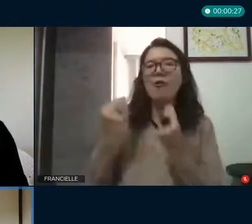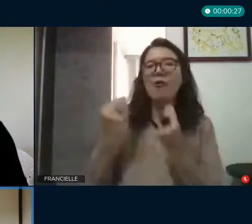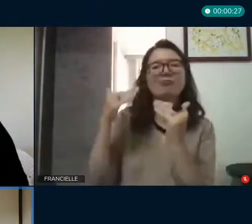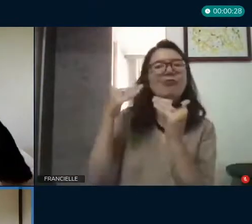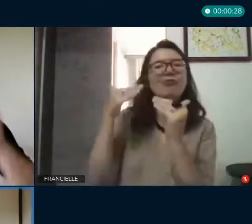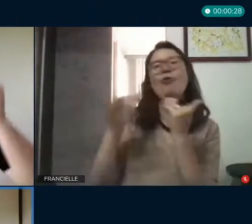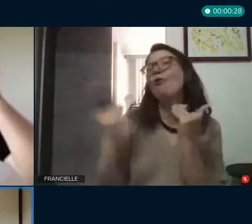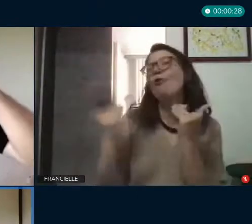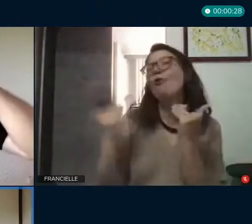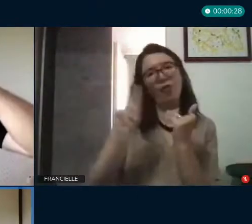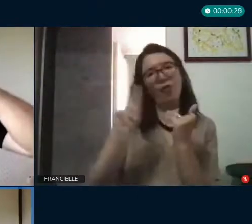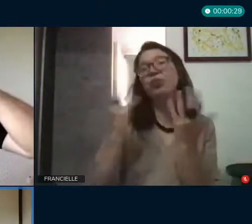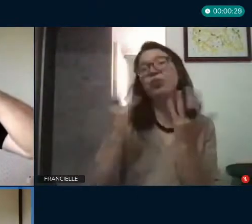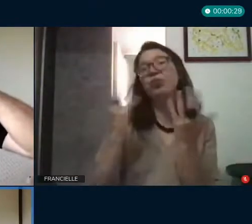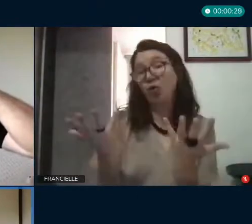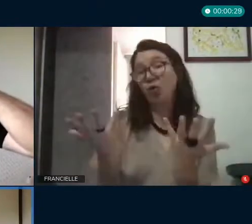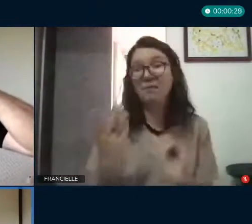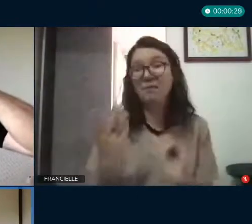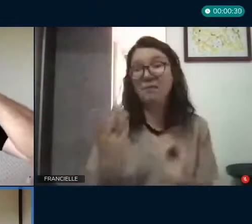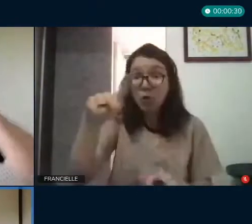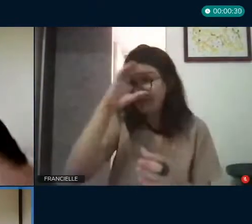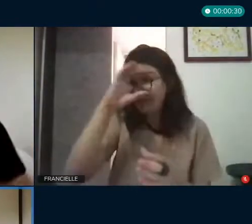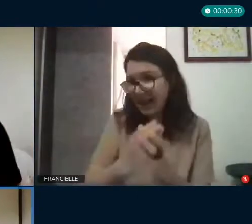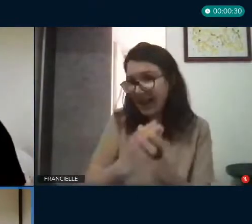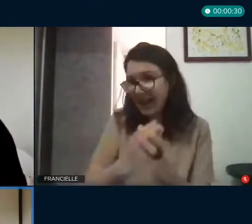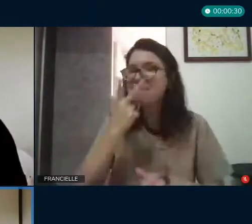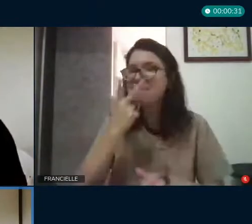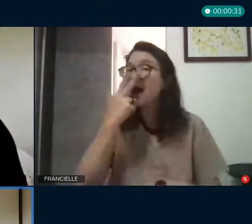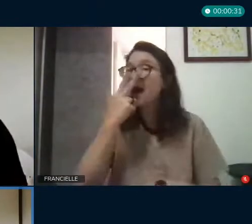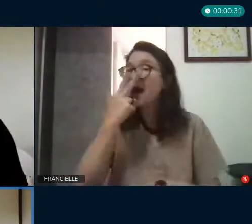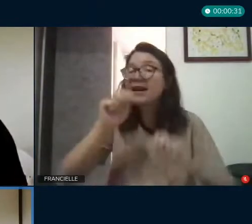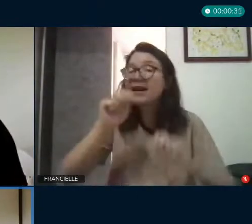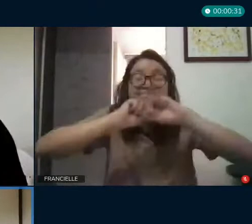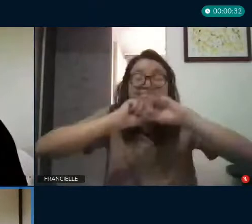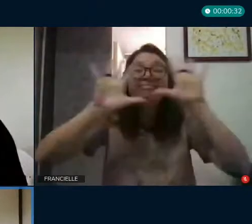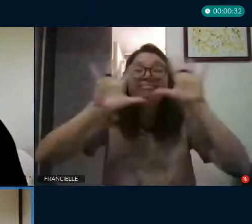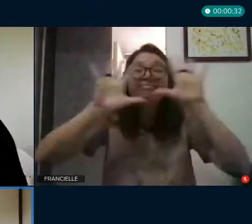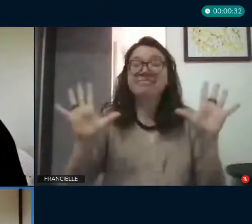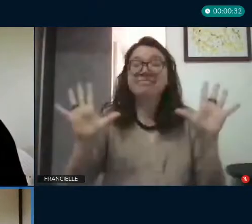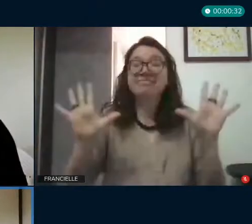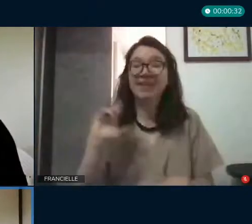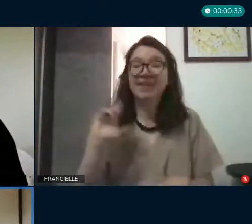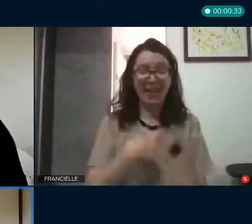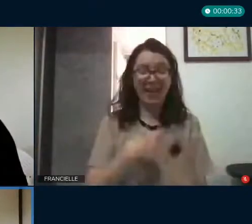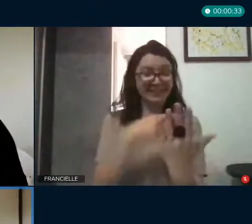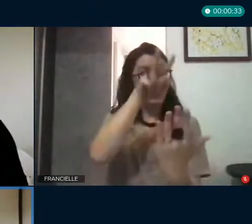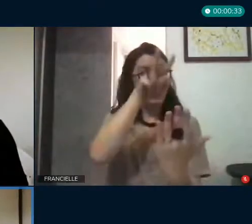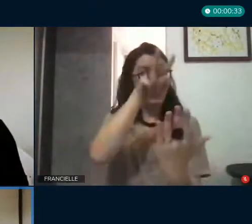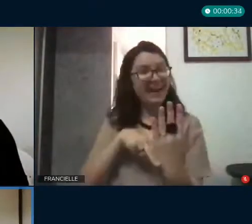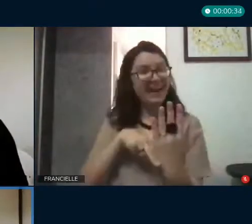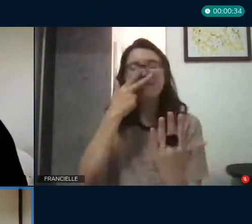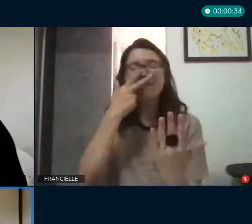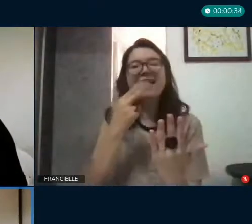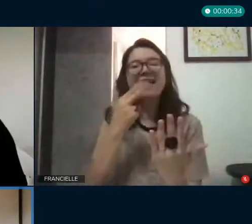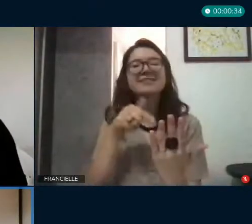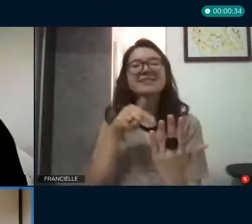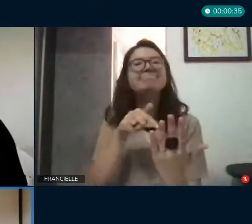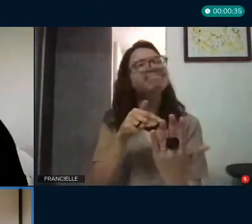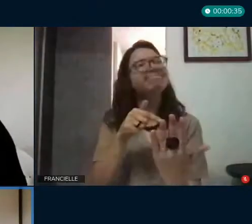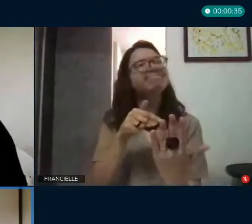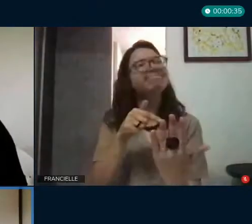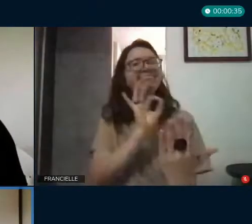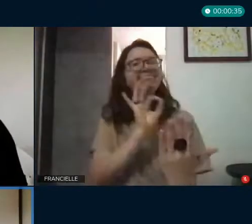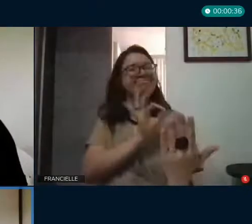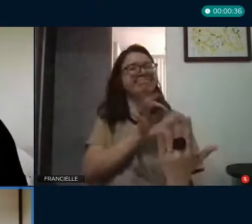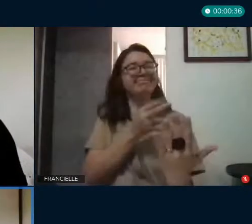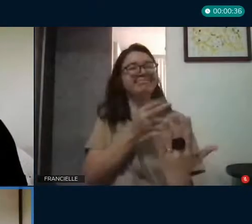compartilhar sobre essas informações e criar novos glossários e novas teses sejam elaboradas